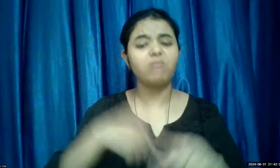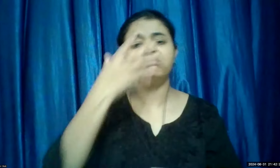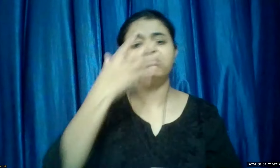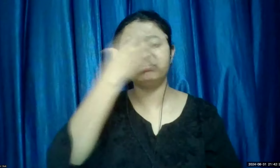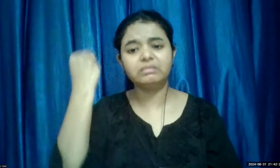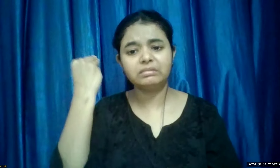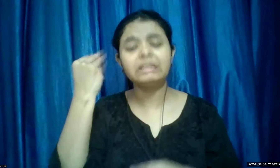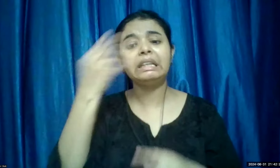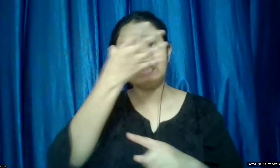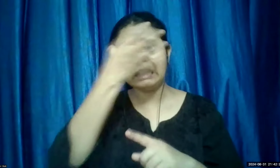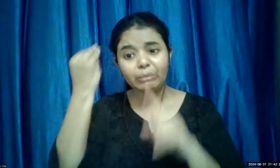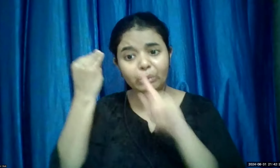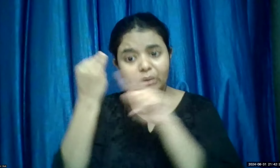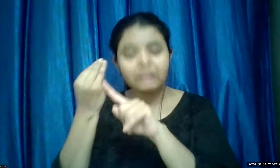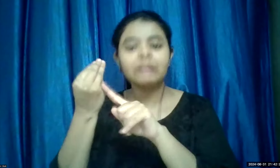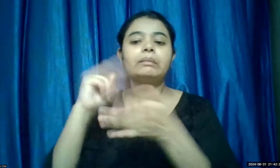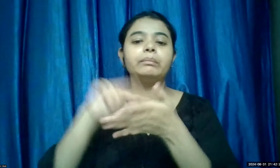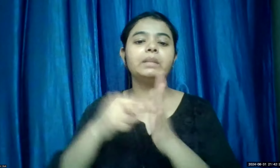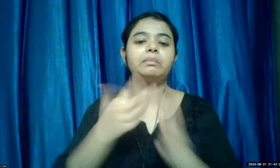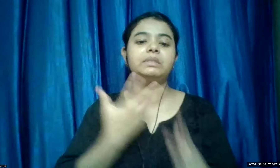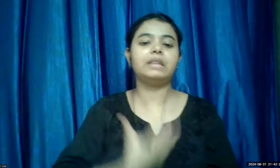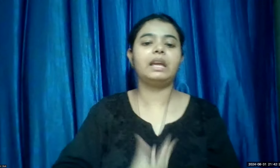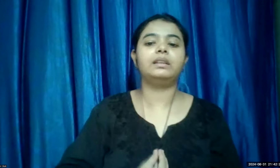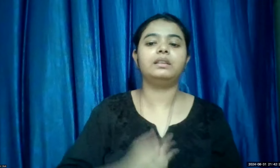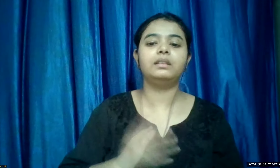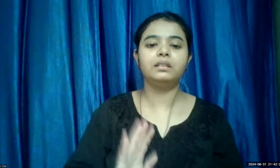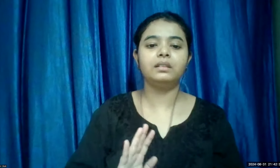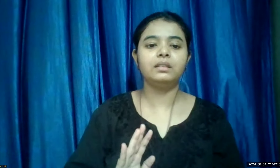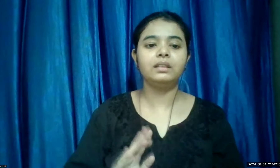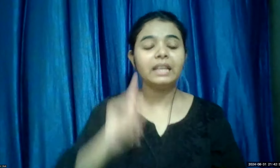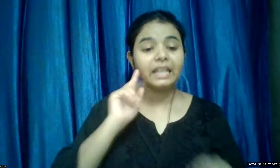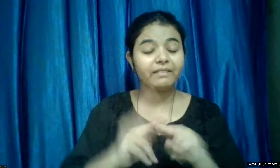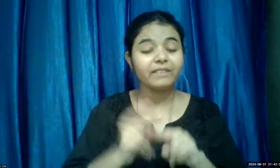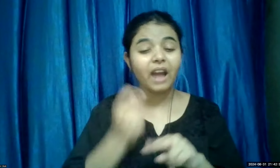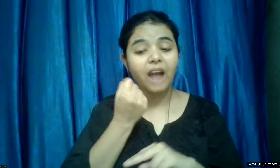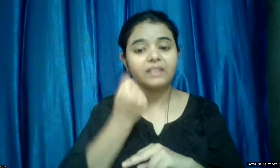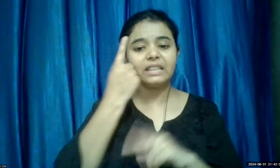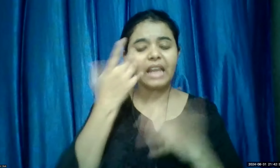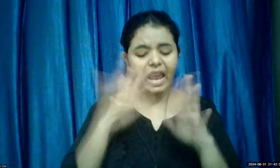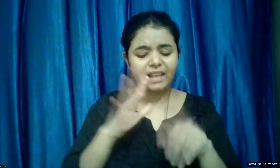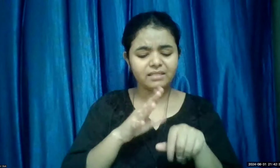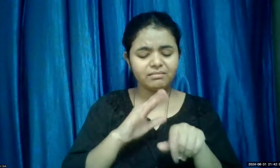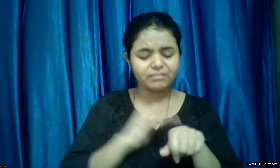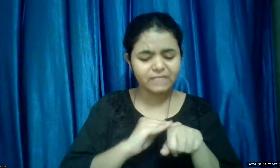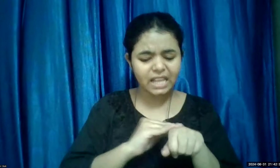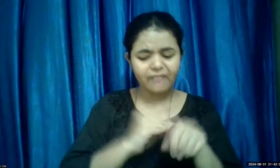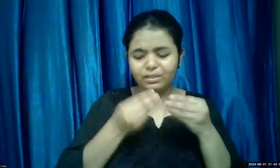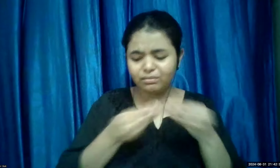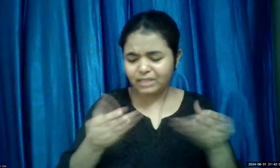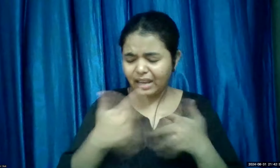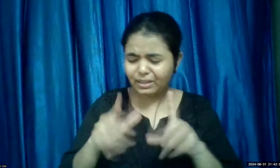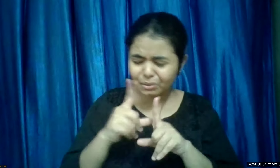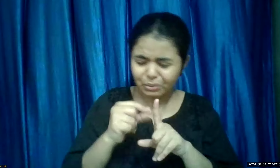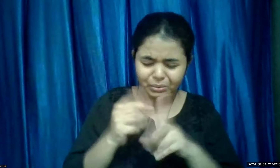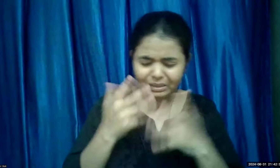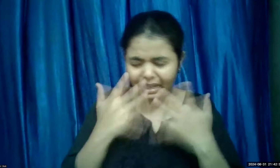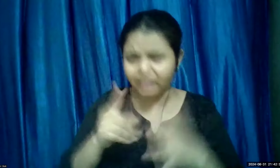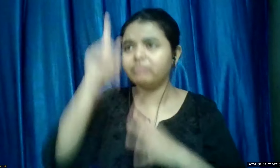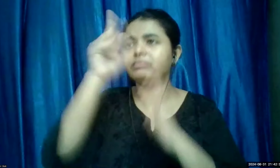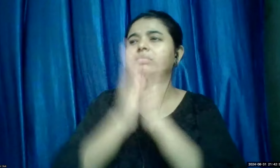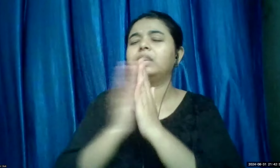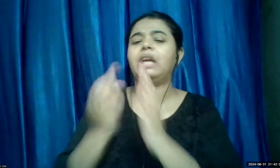है। बस हम इतना समझ लें कि हमारी सेवा सब भगवान के लिए, तो हमको संसार में कोई सुख नहीं होगा। हमारे